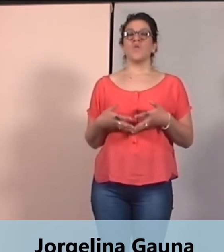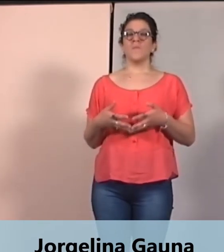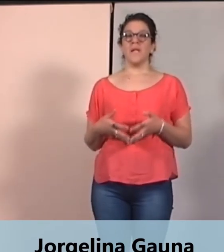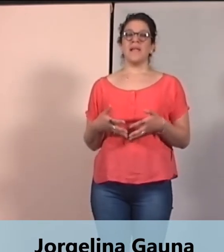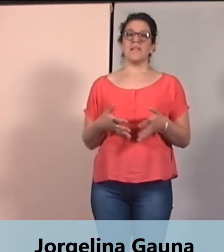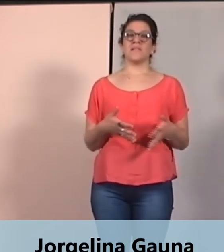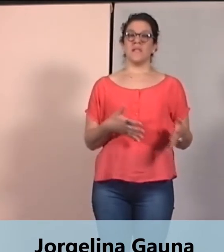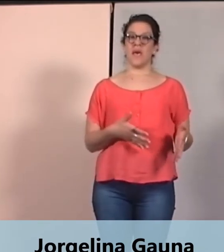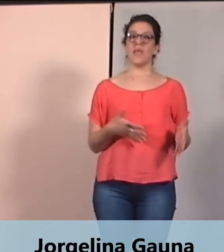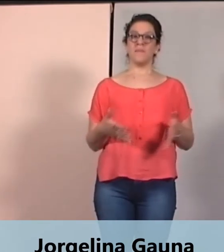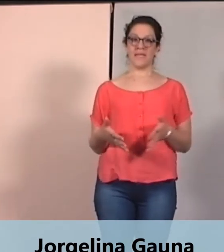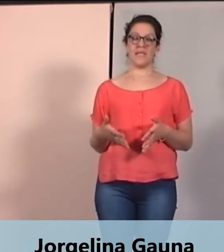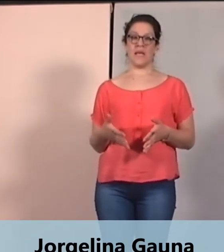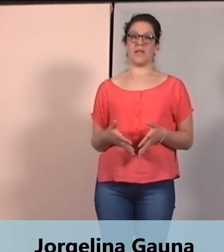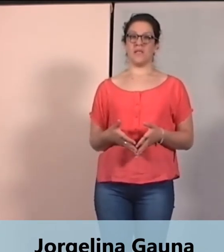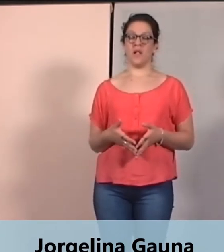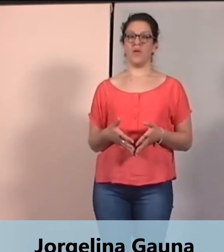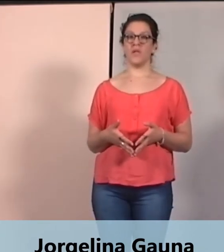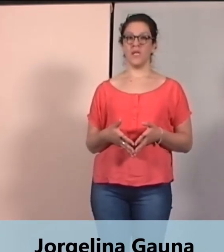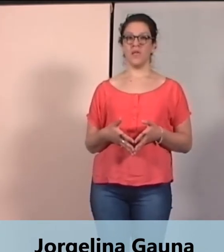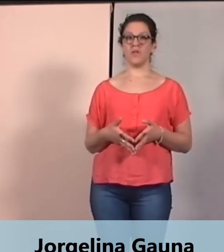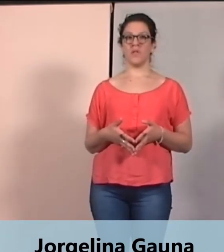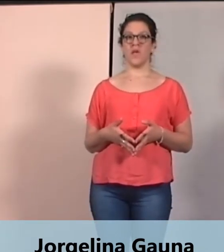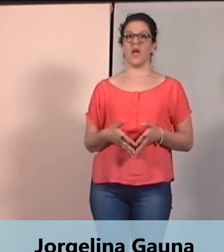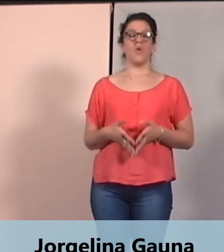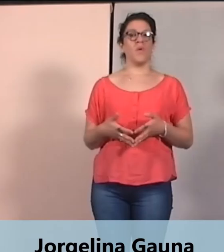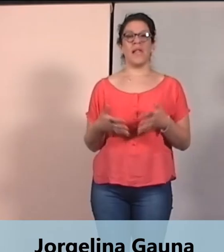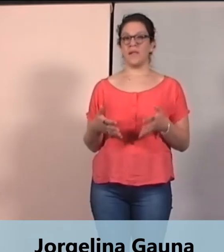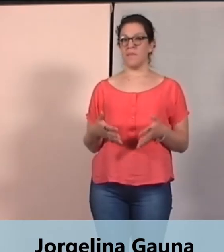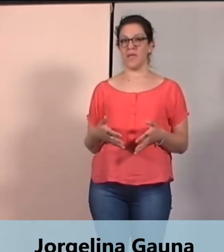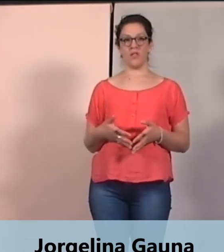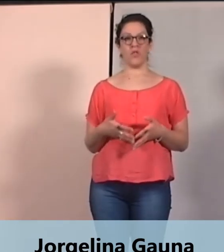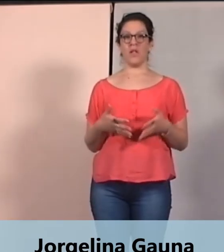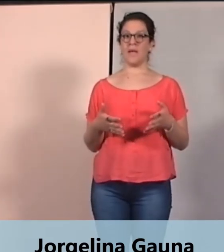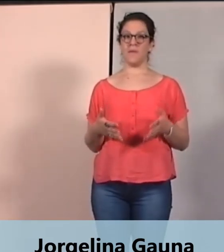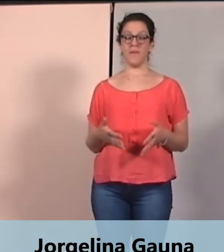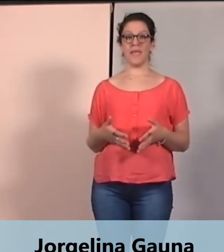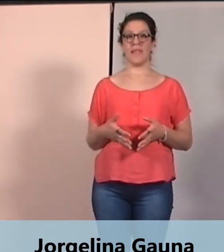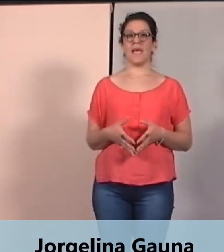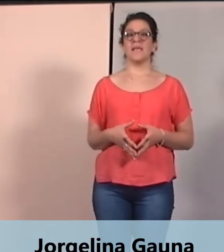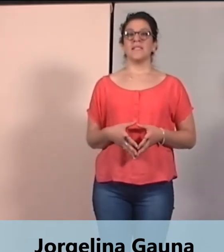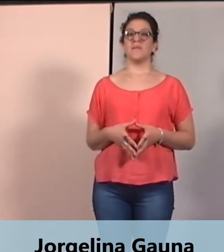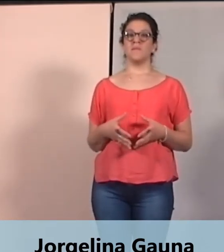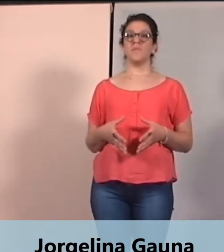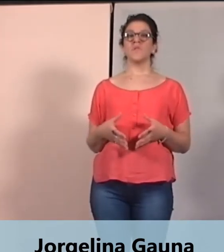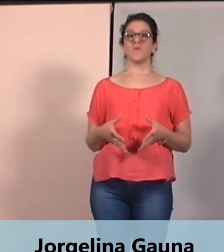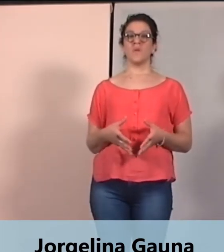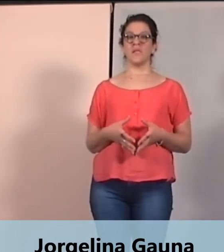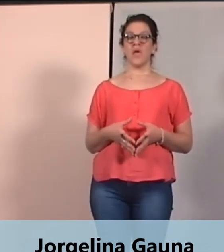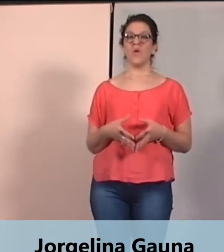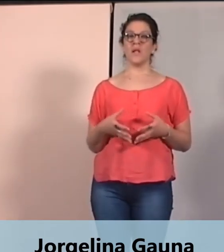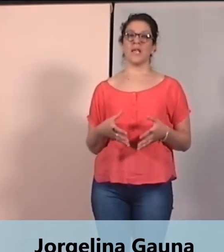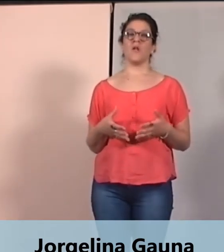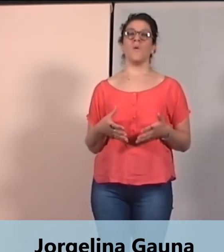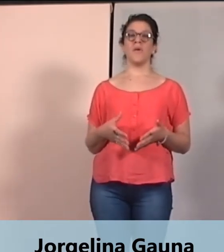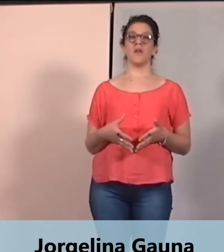cubrir las necesidades básicas De los niños, como el alimento, la vivienda Si vivimos en un Estado en el que el Gobierno